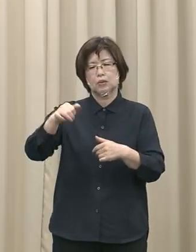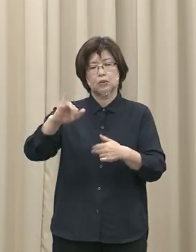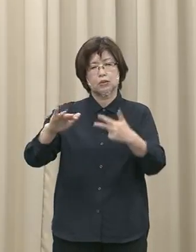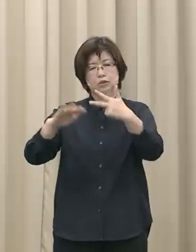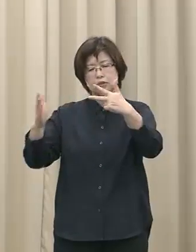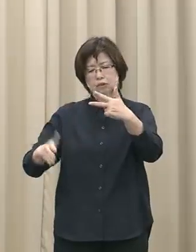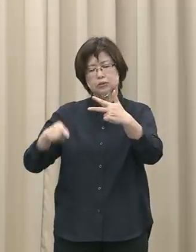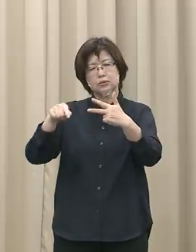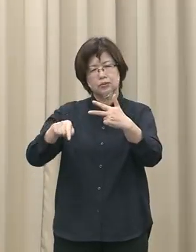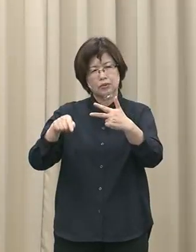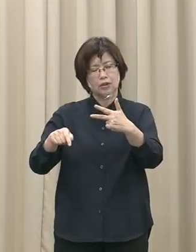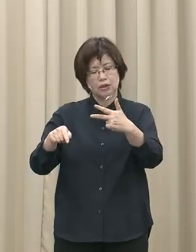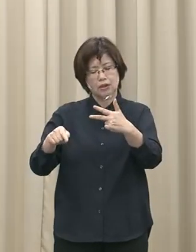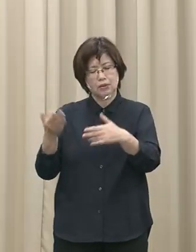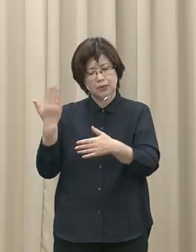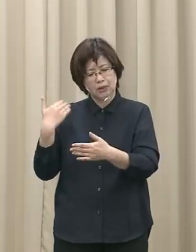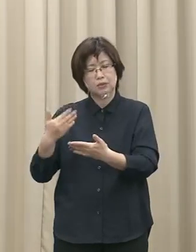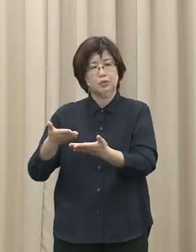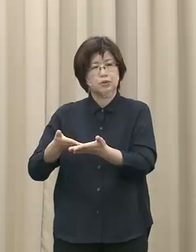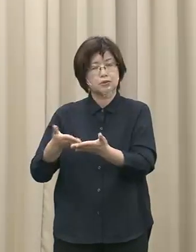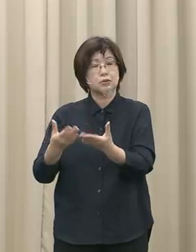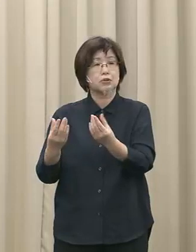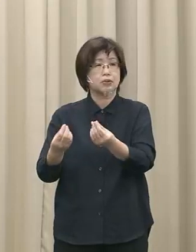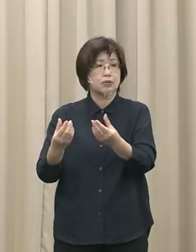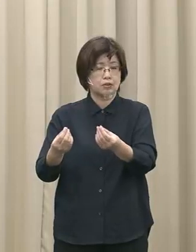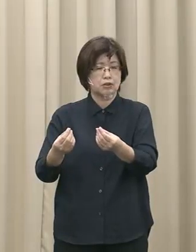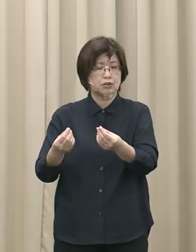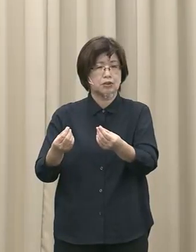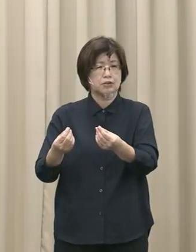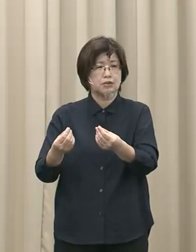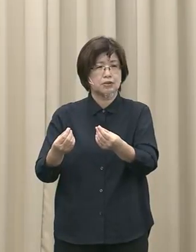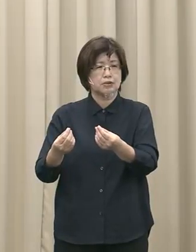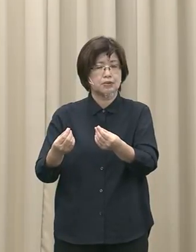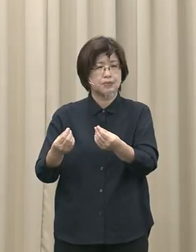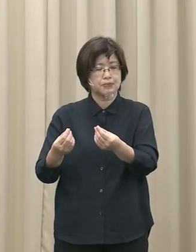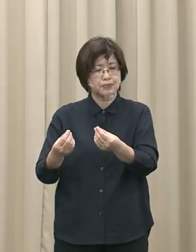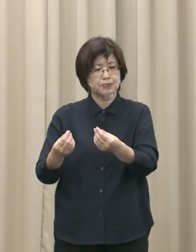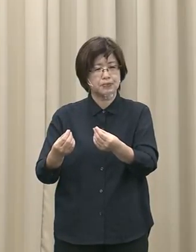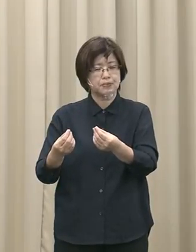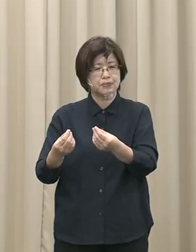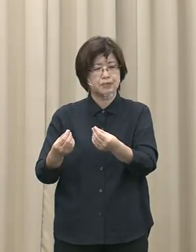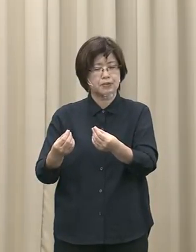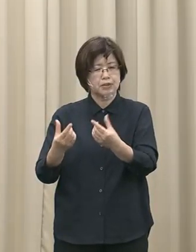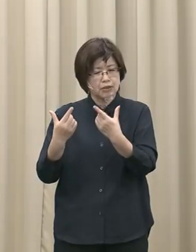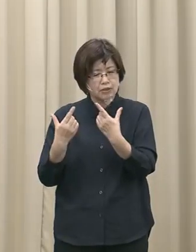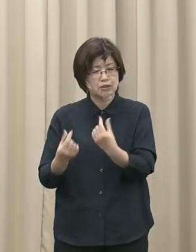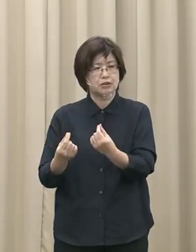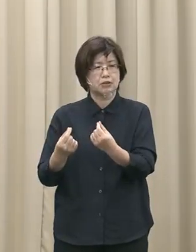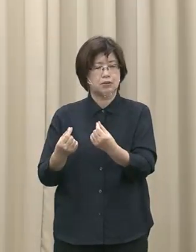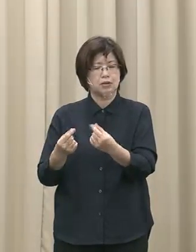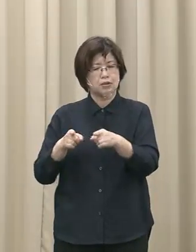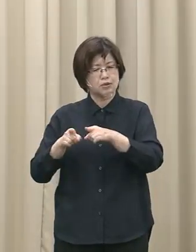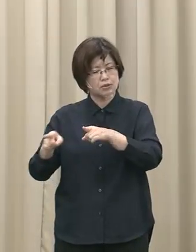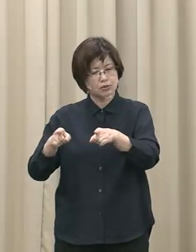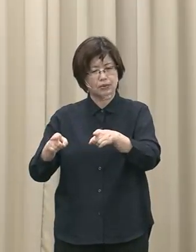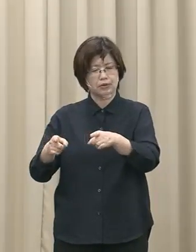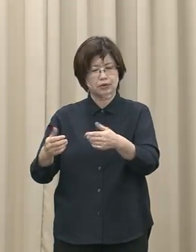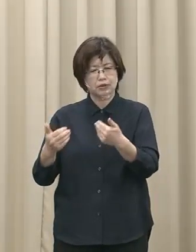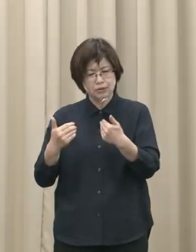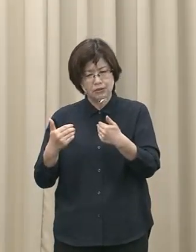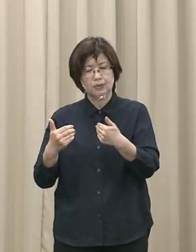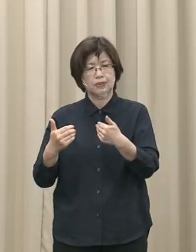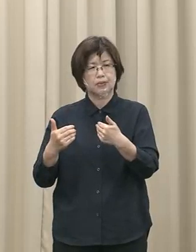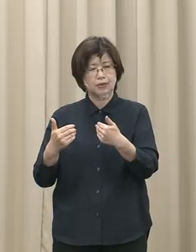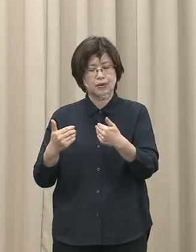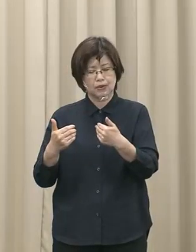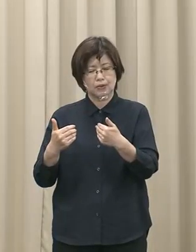ども、私ども市としてもですね、ちゃんとした指導をする必要があると、徹底